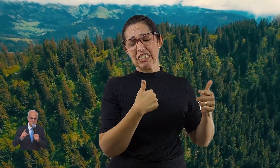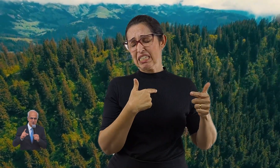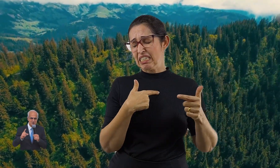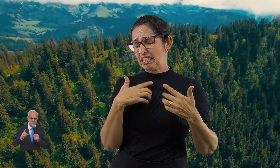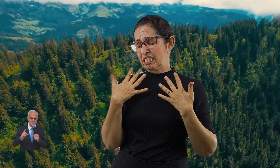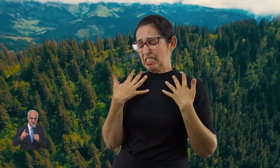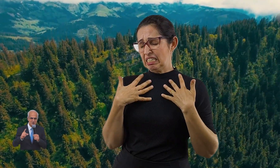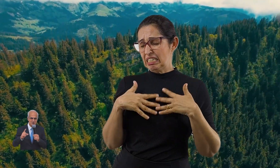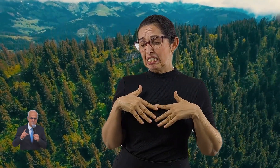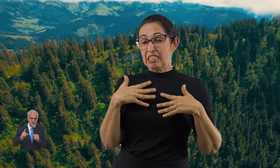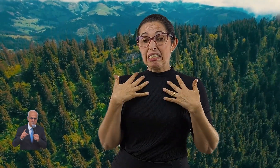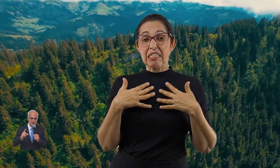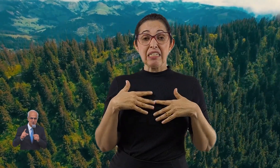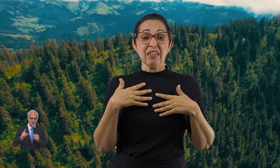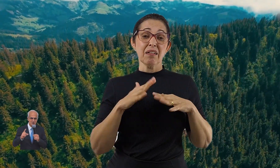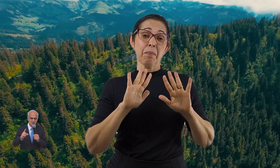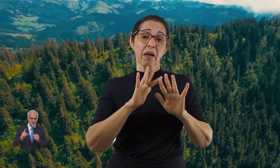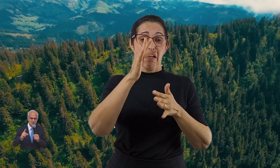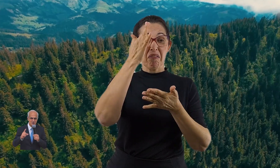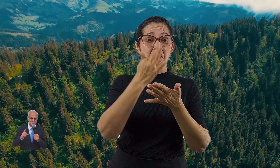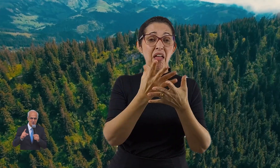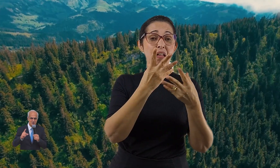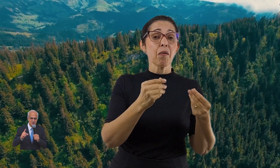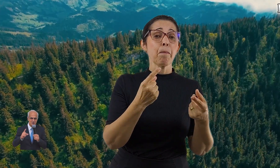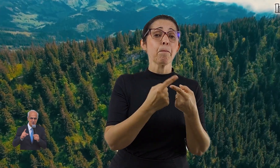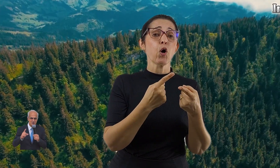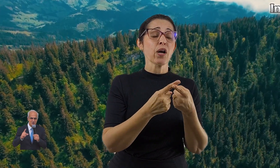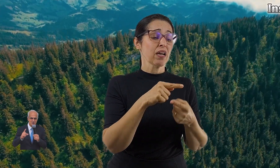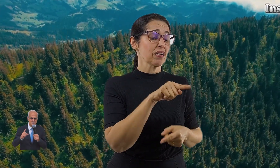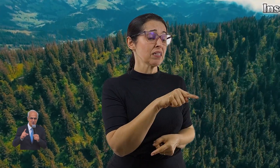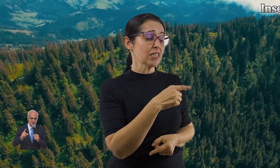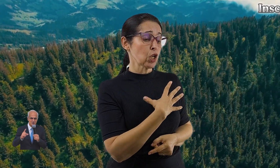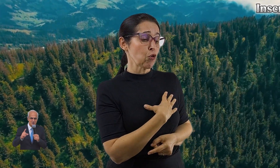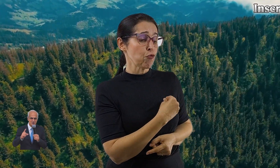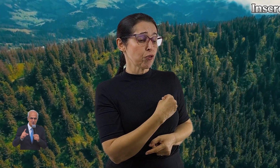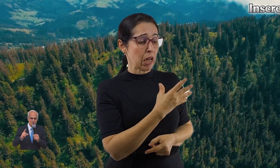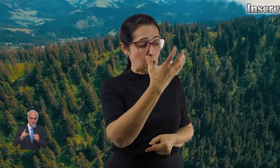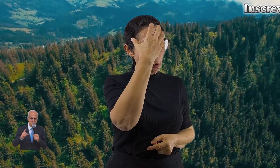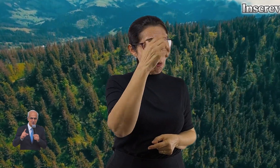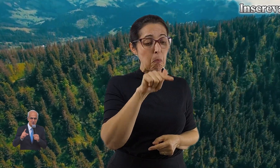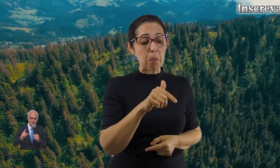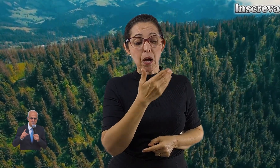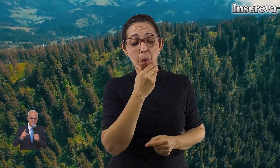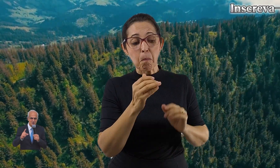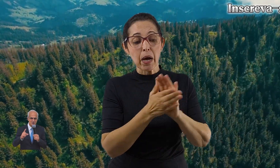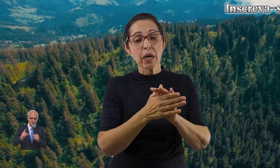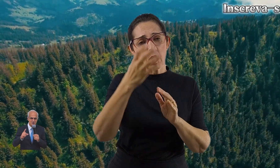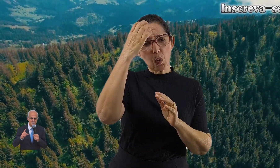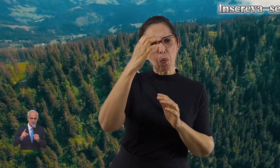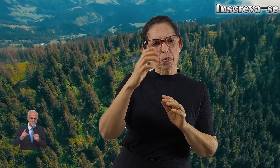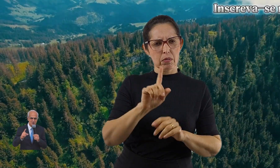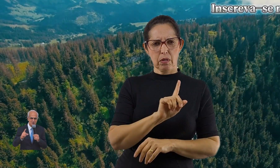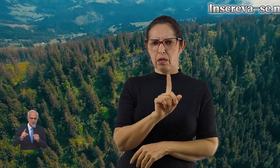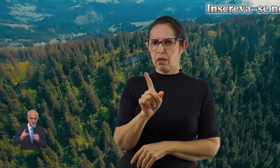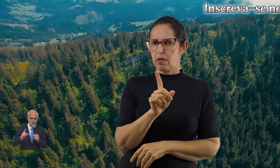a fé enfraqueceu. Por quê? Por causa do meu filho? Enfraqueceu por causa do meu marido? Não tem